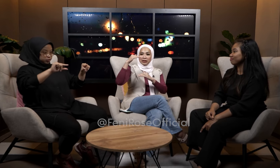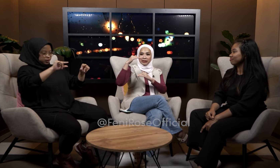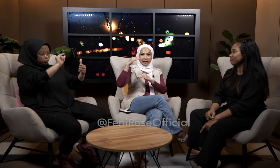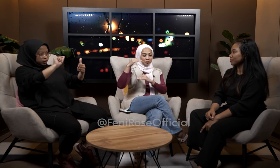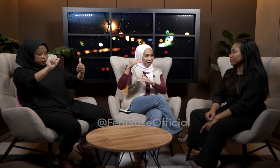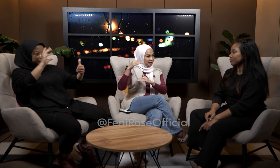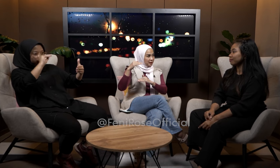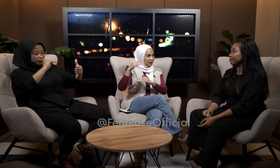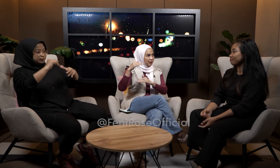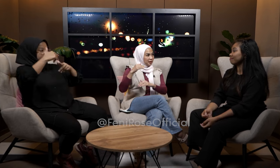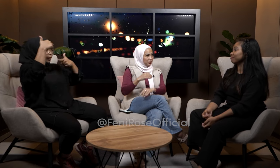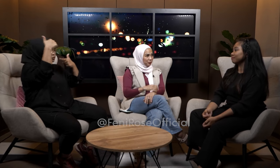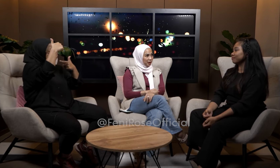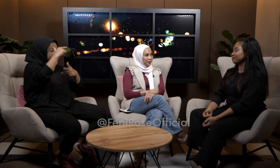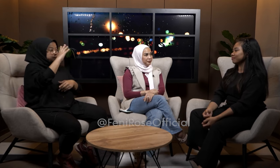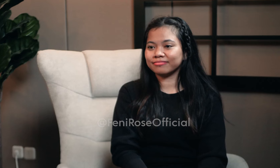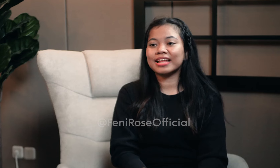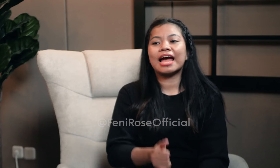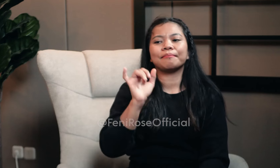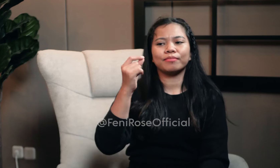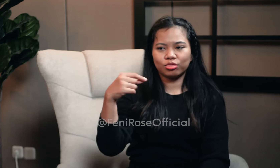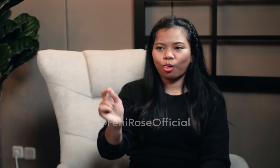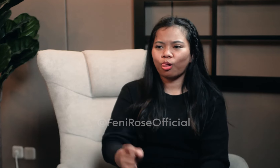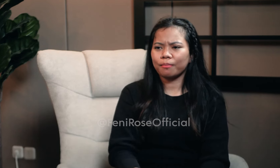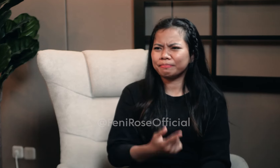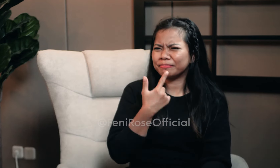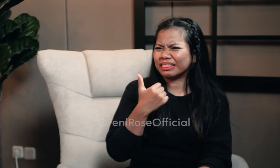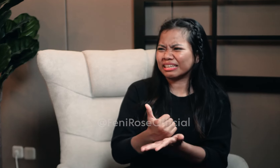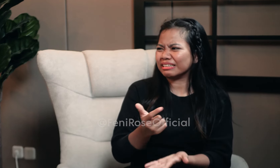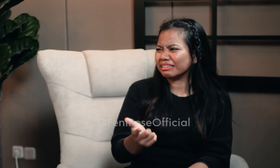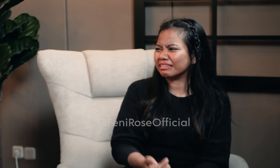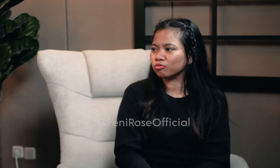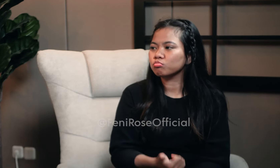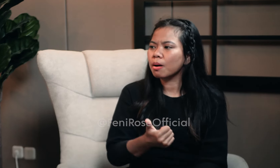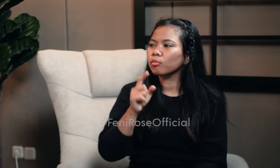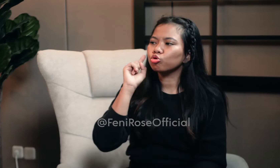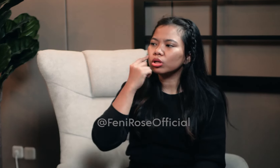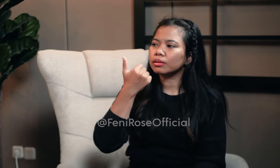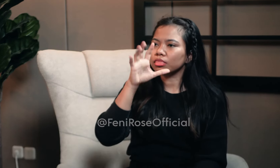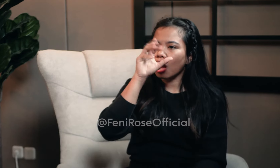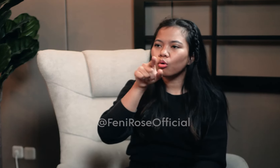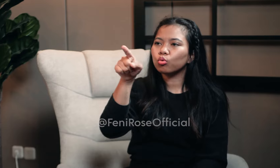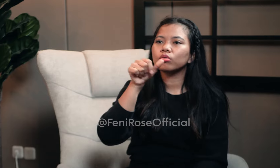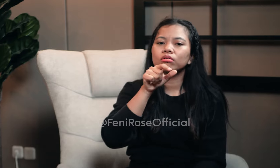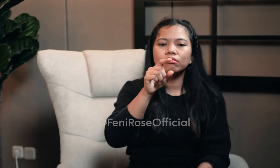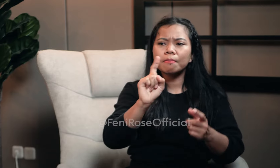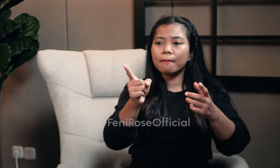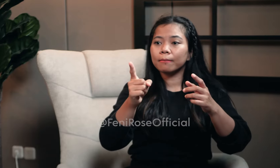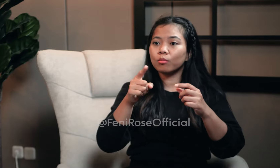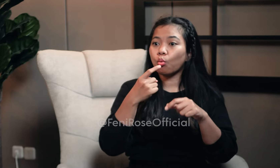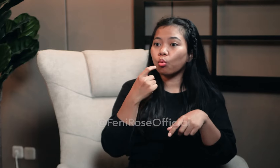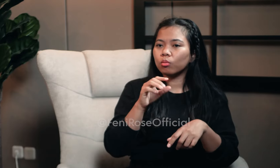lihat ekspresinya gitu ya betul betul itu yang penting sih Mbak sebab tuli Bisa tahu gitu